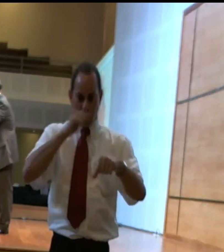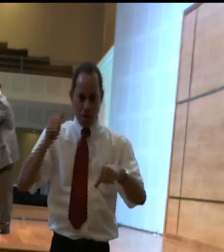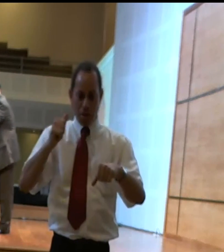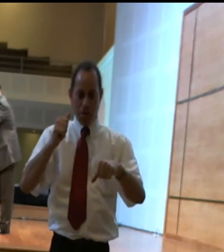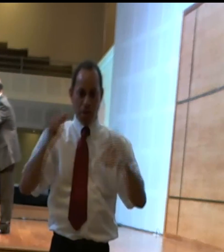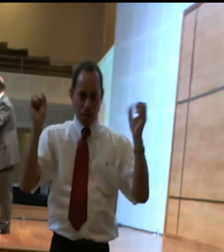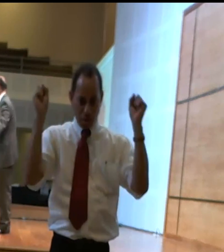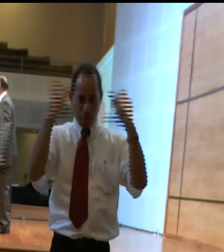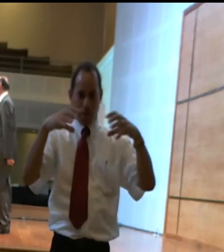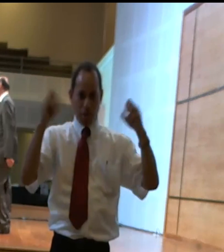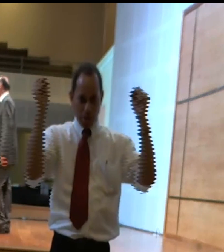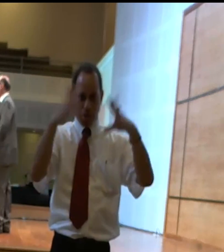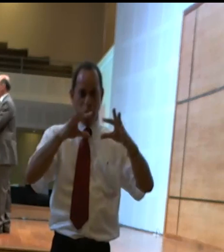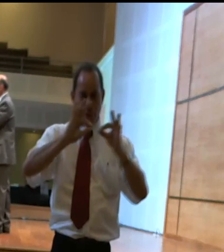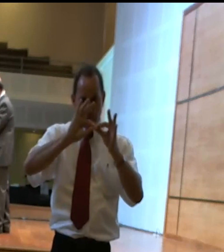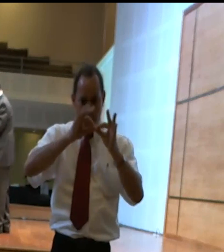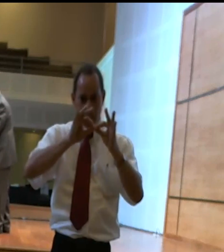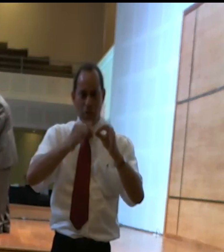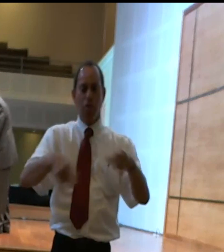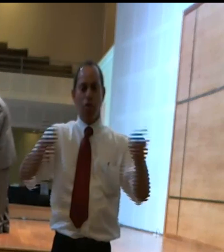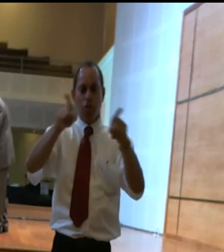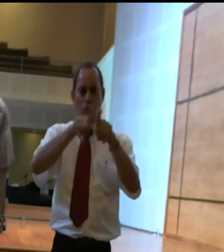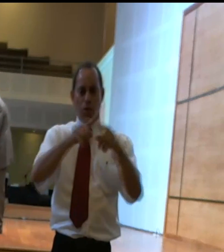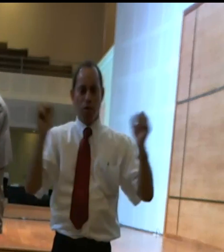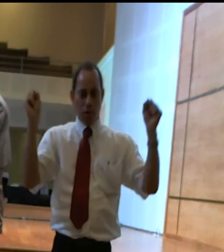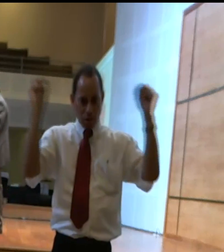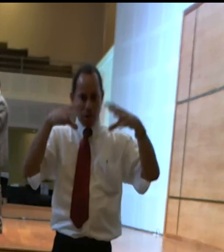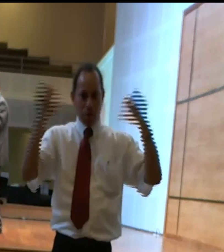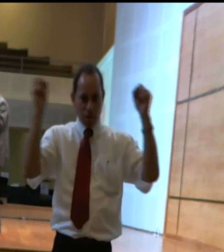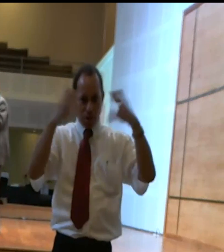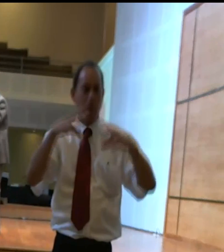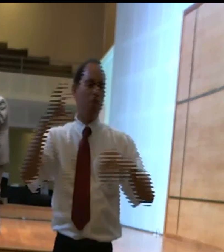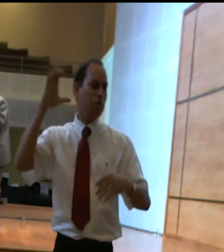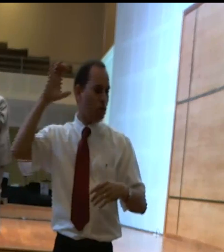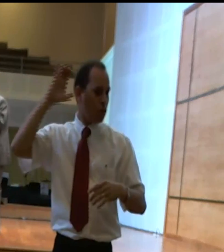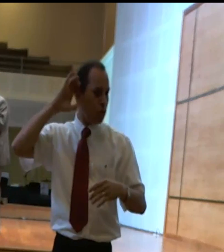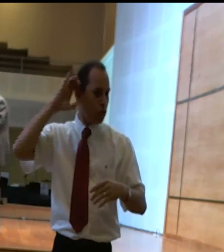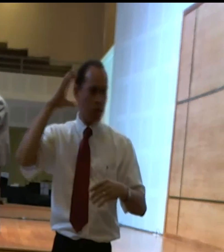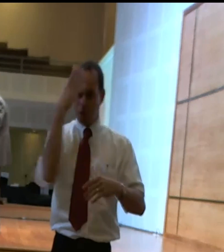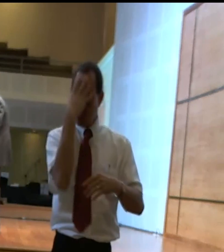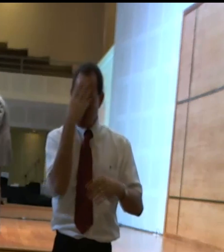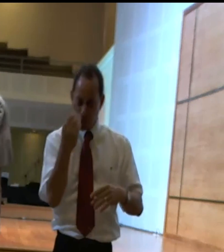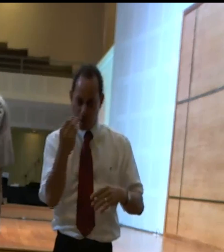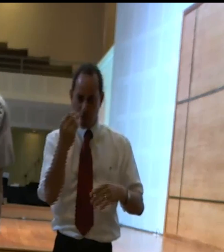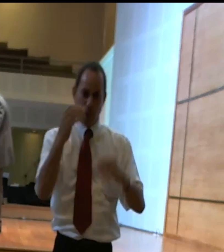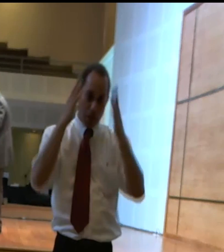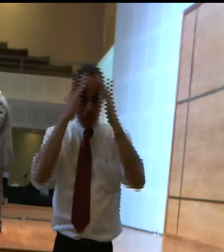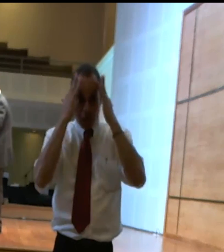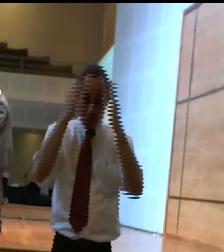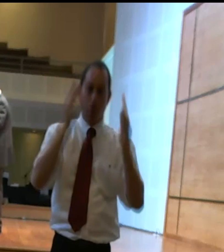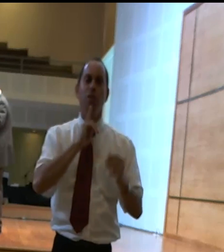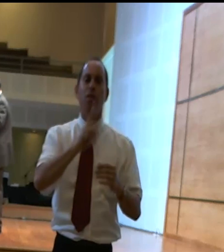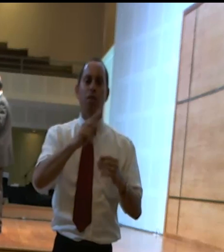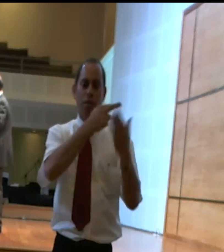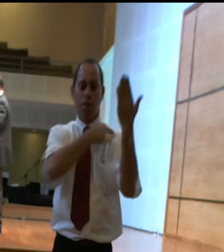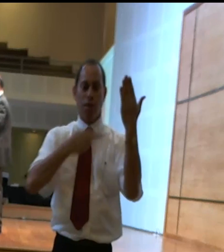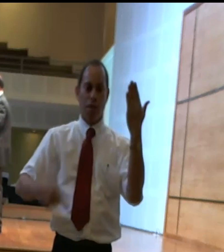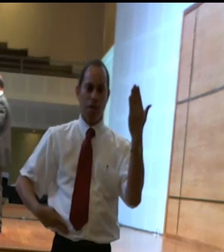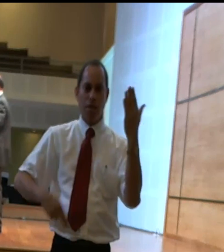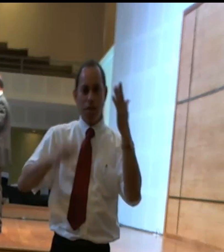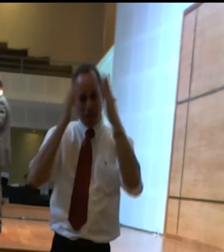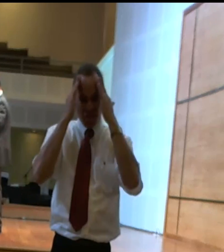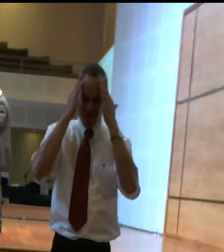lo interprete. Cuando el adivino escucha el sueño, él también se perturba y le dice al rey: lamento